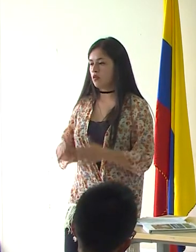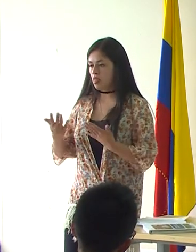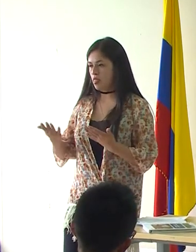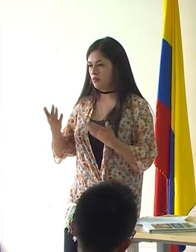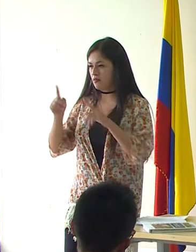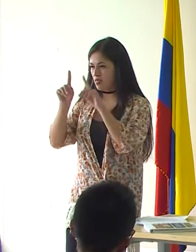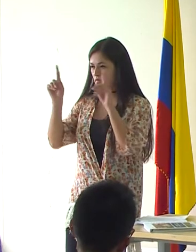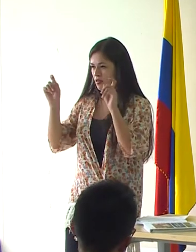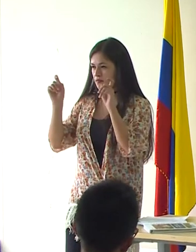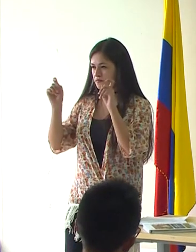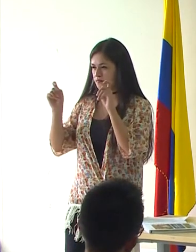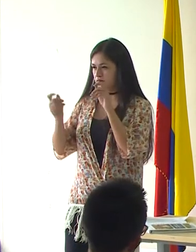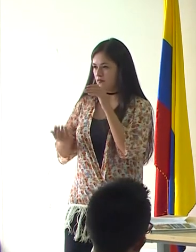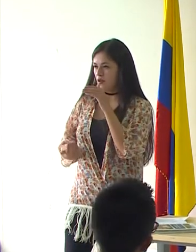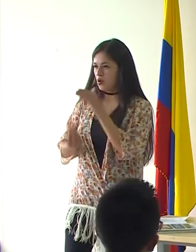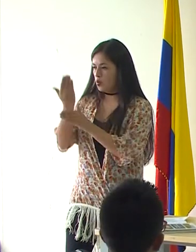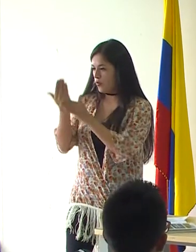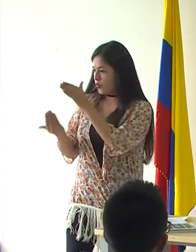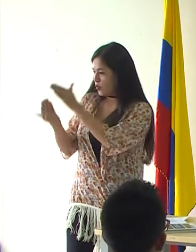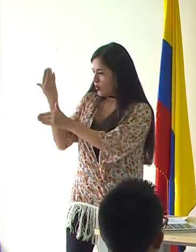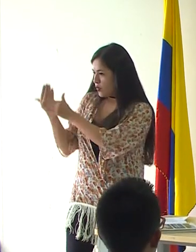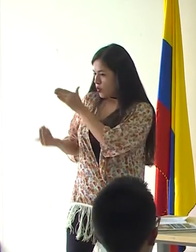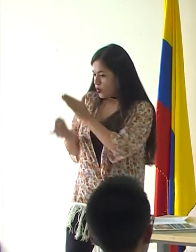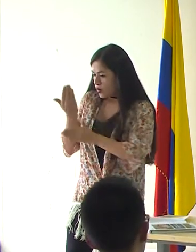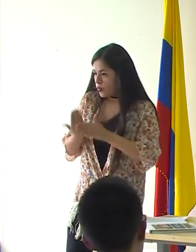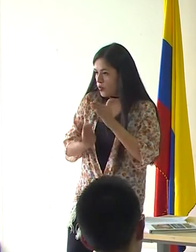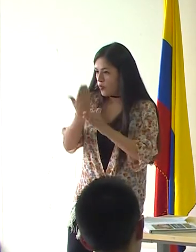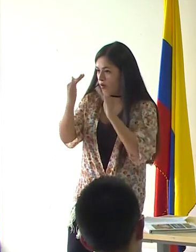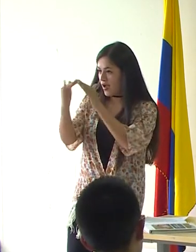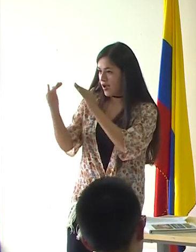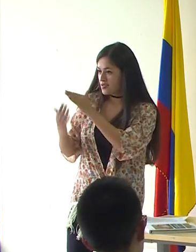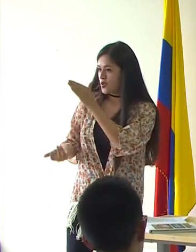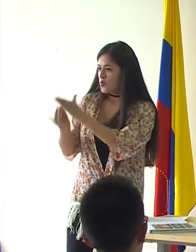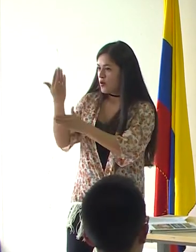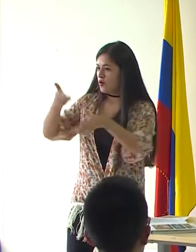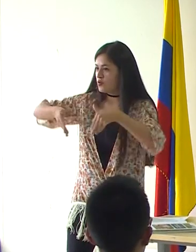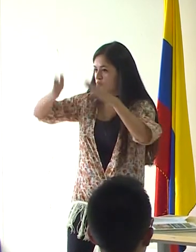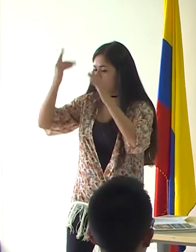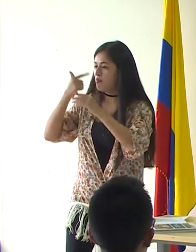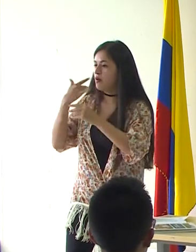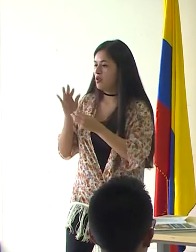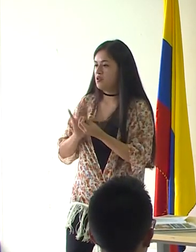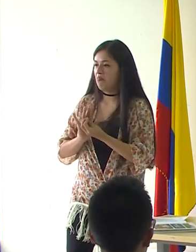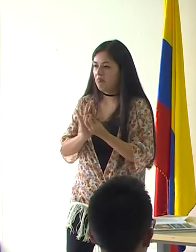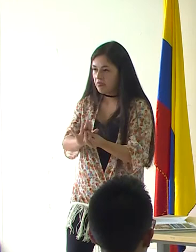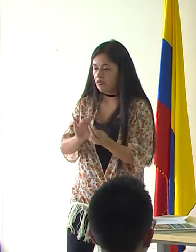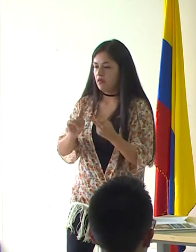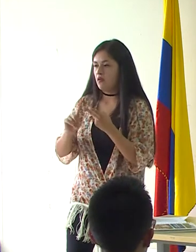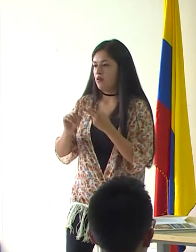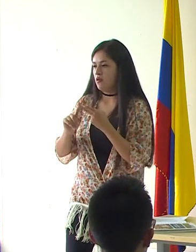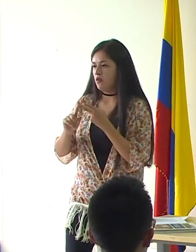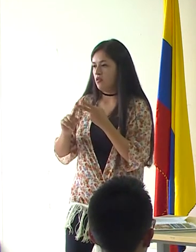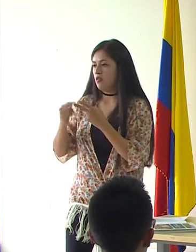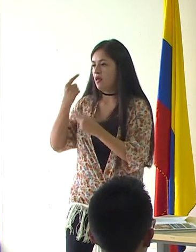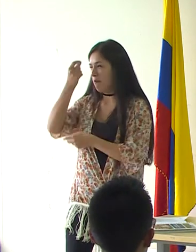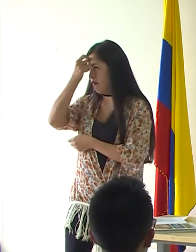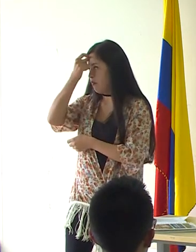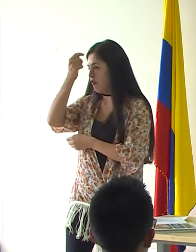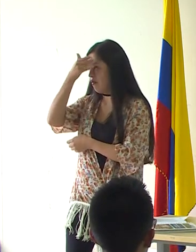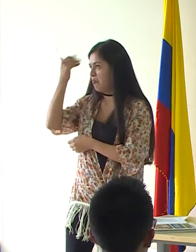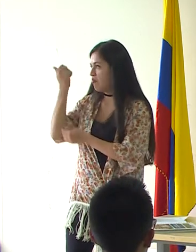todo el tema de la renovación urbana en bogotá es un ejercicio de exclusión de expulsión de identificación de borrar la memoria